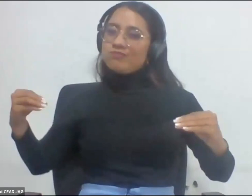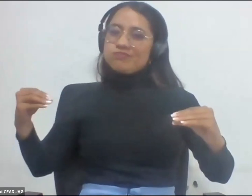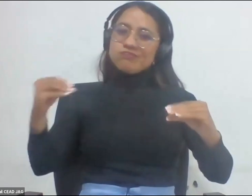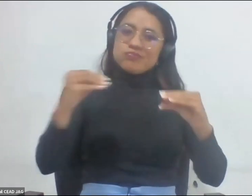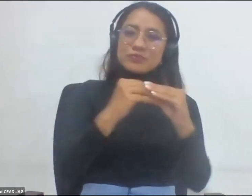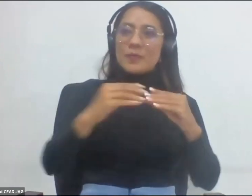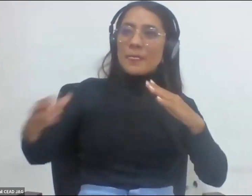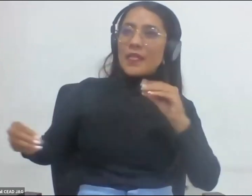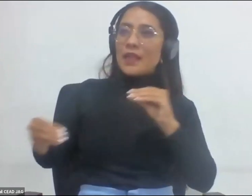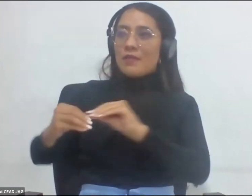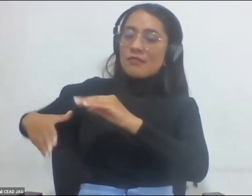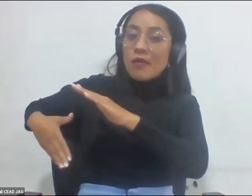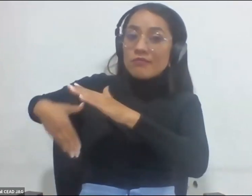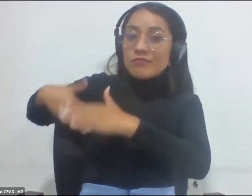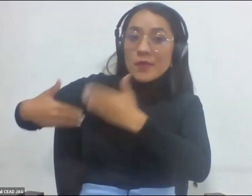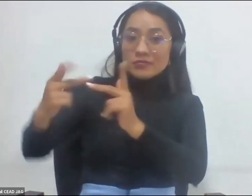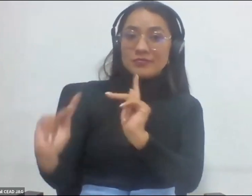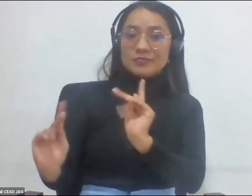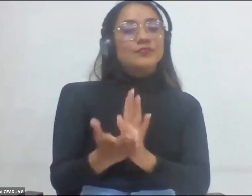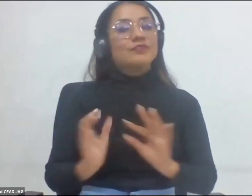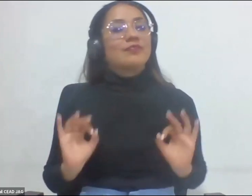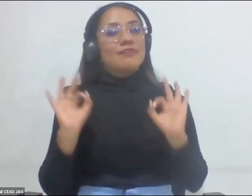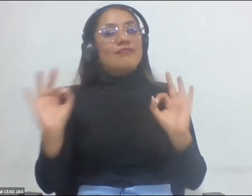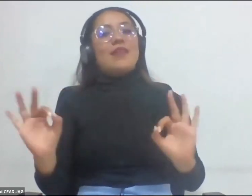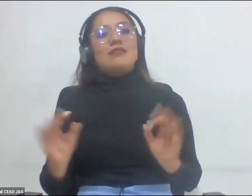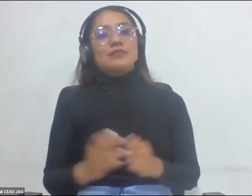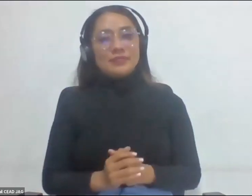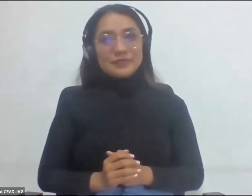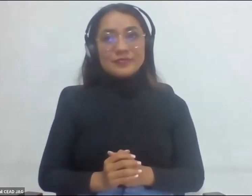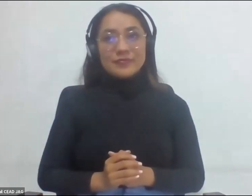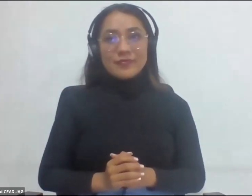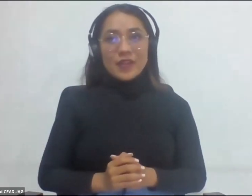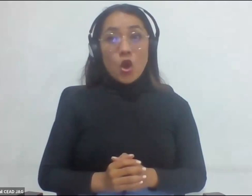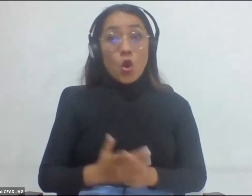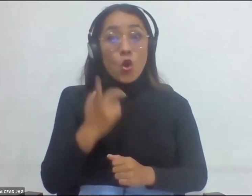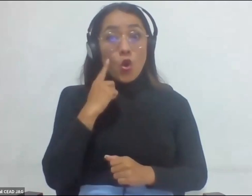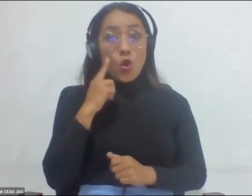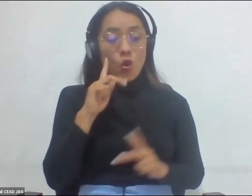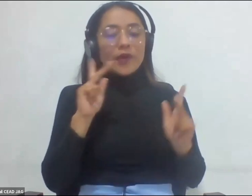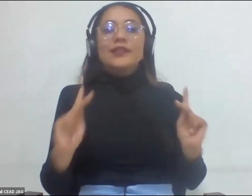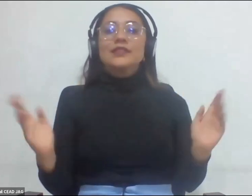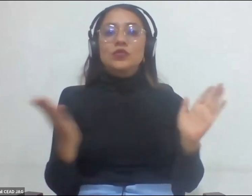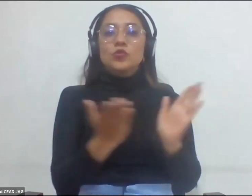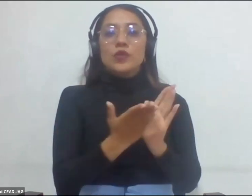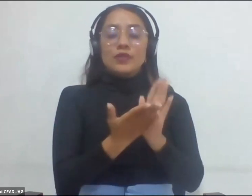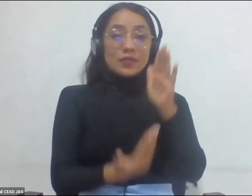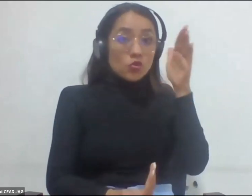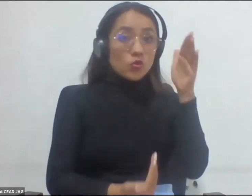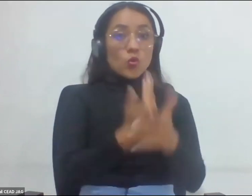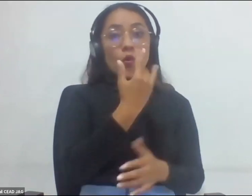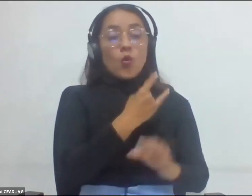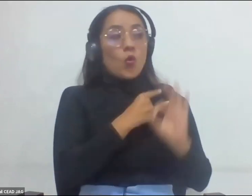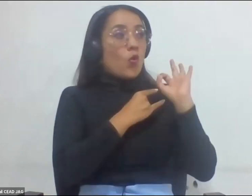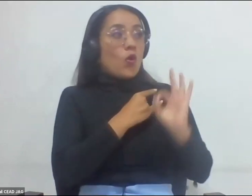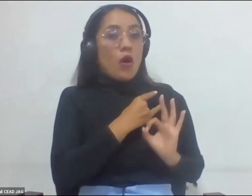el proceso exitoso del estudiante cada estudiante de la unad cada estudiante nuevo Tiene